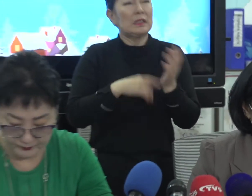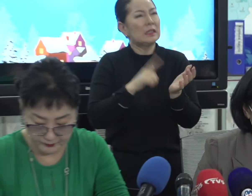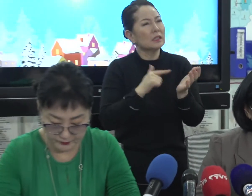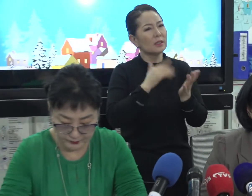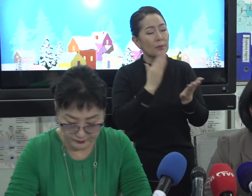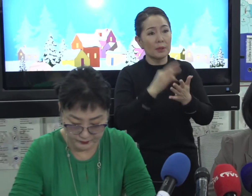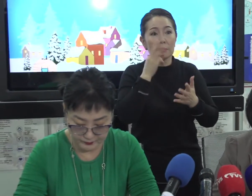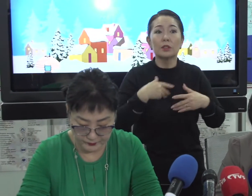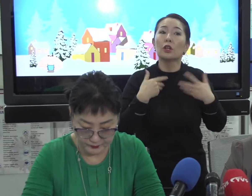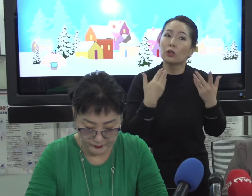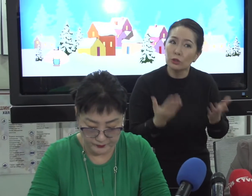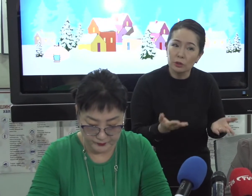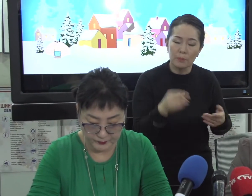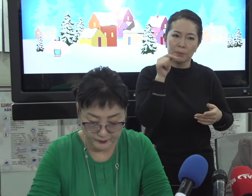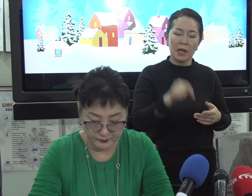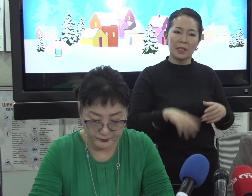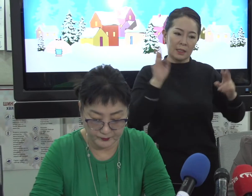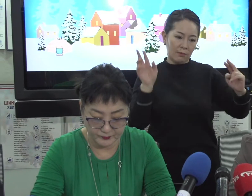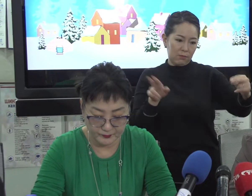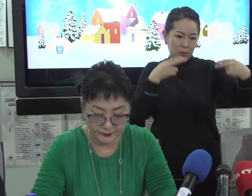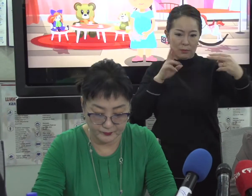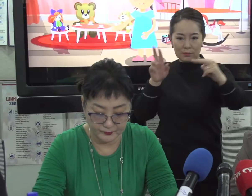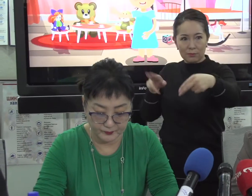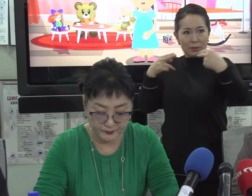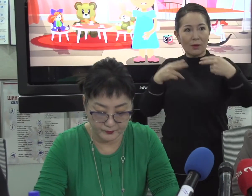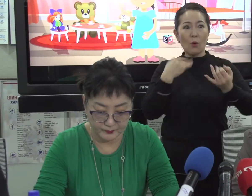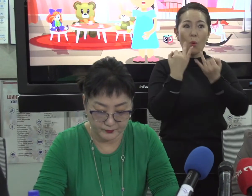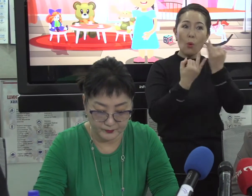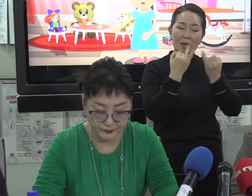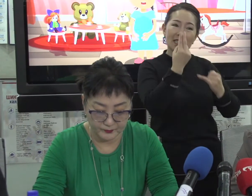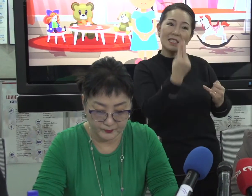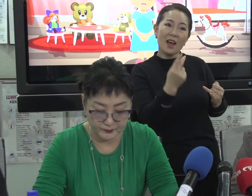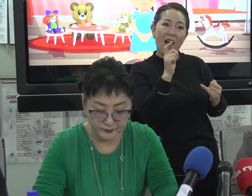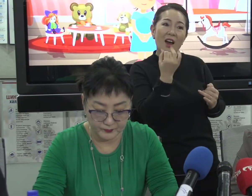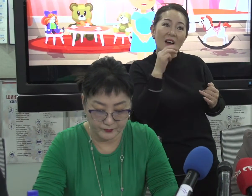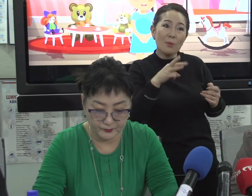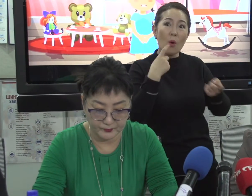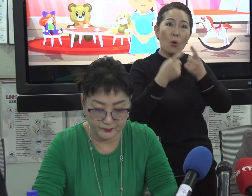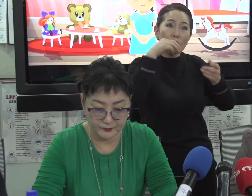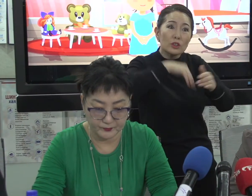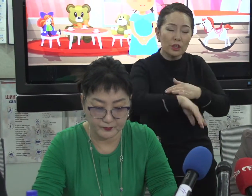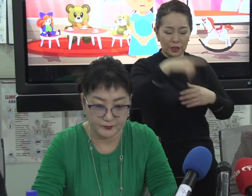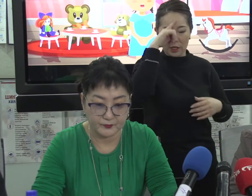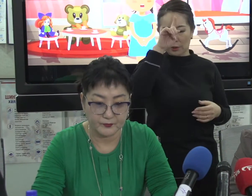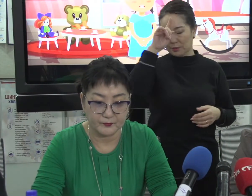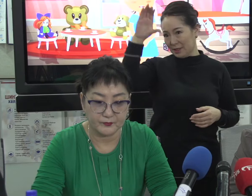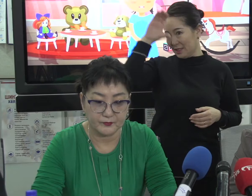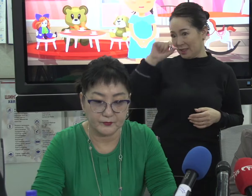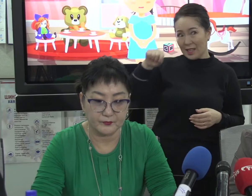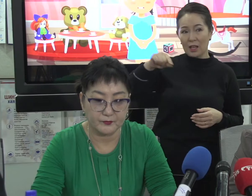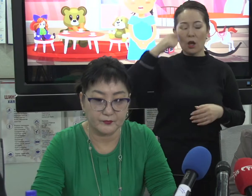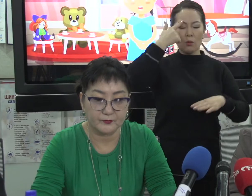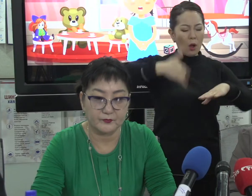өгч байгаа. За энэ цахим хурал дээр манай эрүүл мэндийн сайд, Сарангэрэл сайд бас Монгол улс давч хэрэгжүүлж байгаа